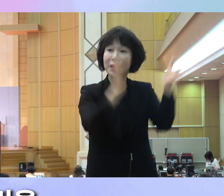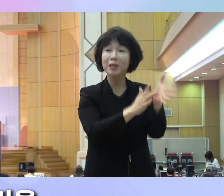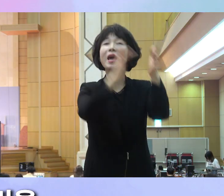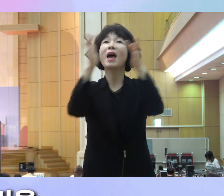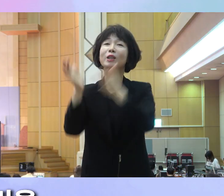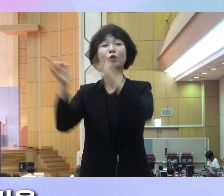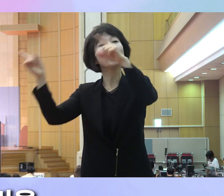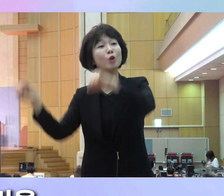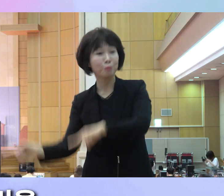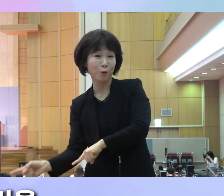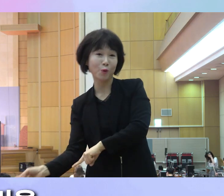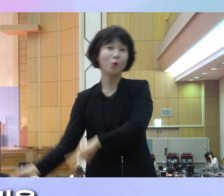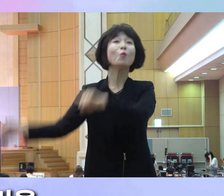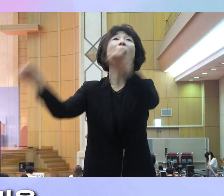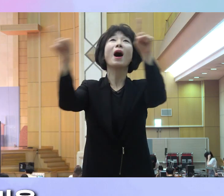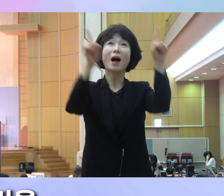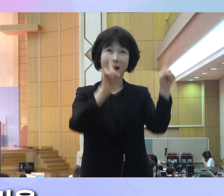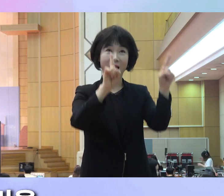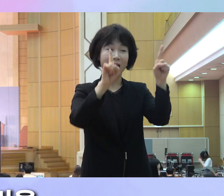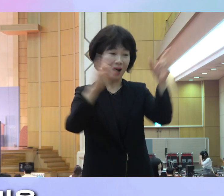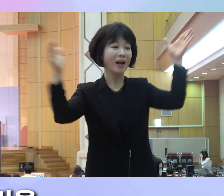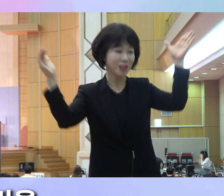열렸어요. 예수